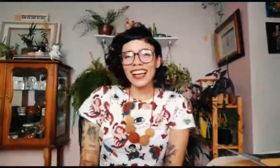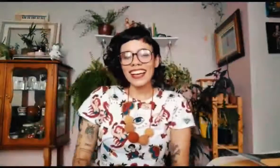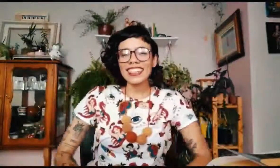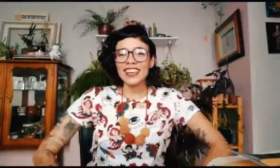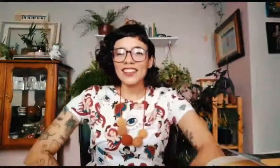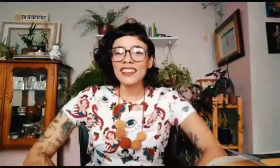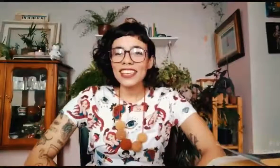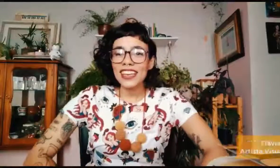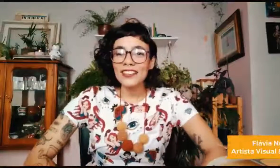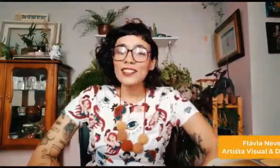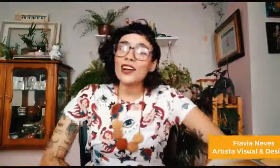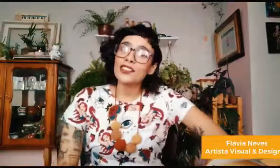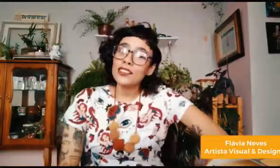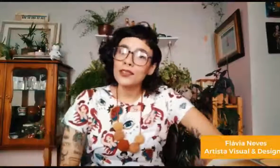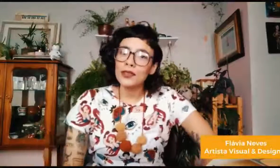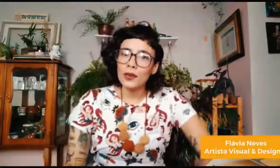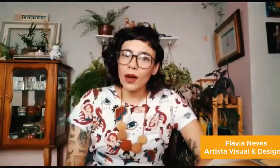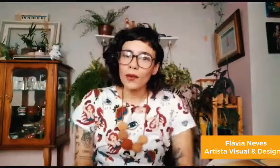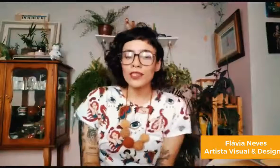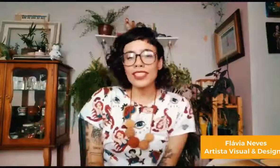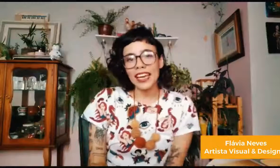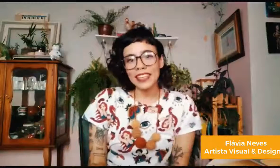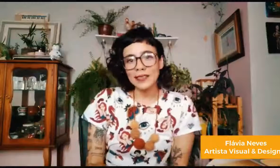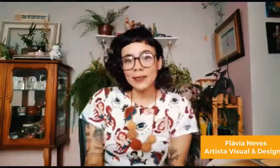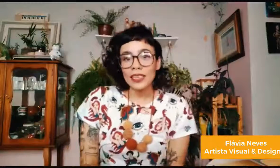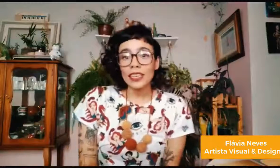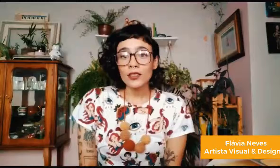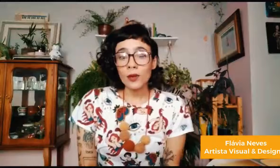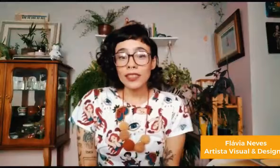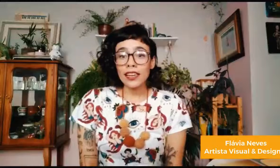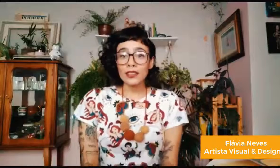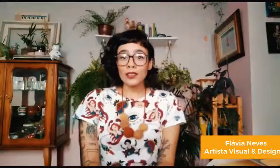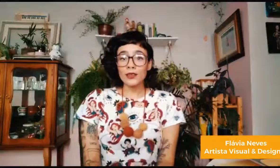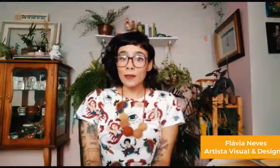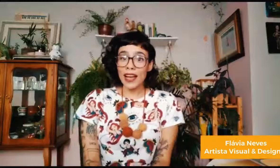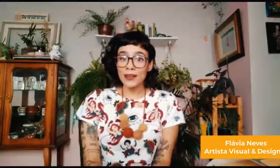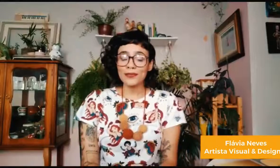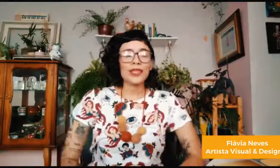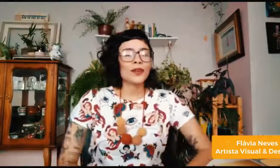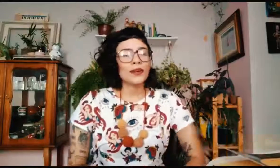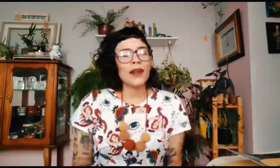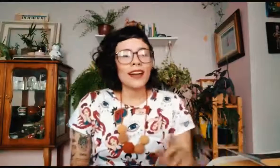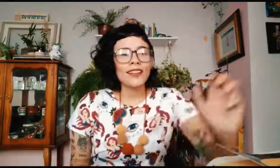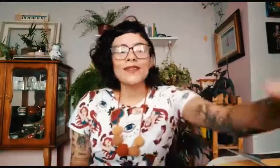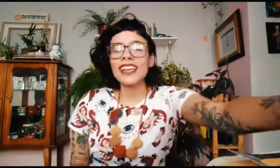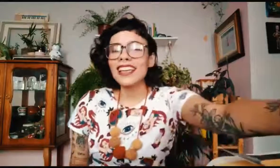Olá, aqui é a Flávia Neves, sou artista visual, designer e sou uma das criadoras do Librário. O Librário, ele é